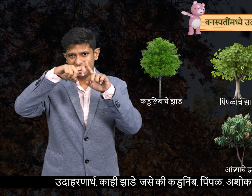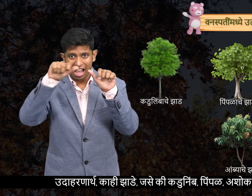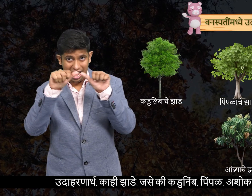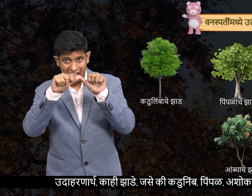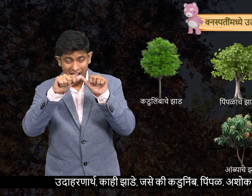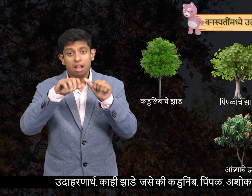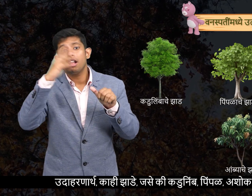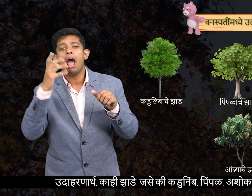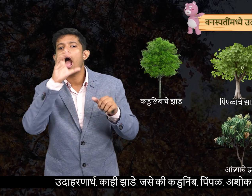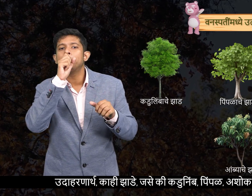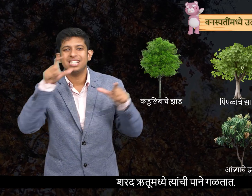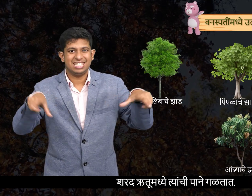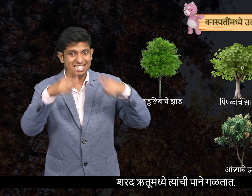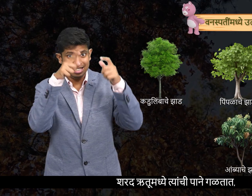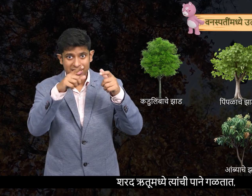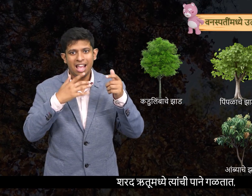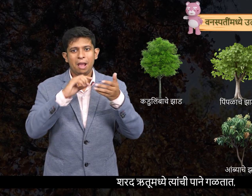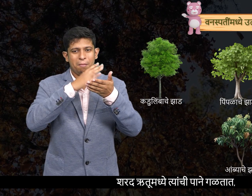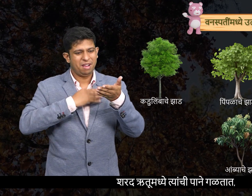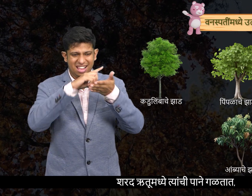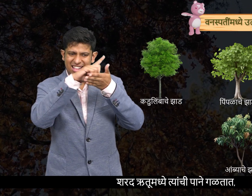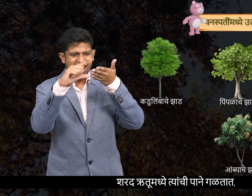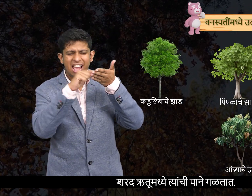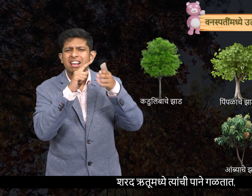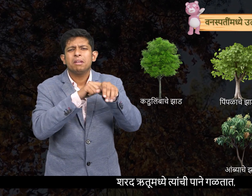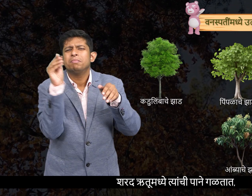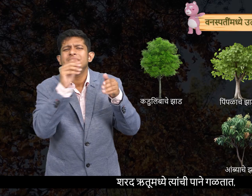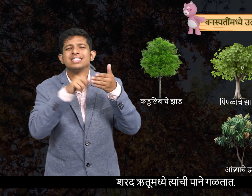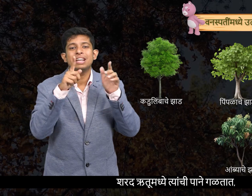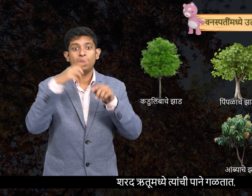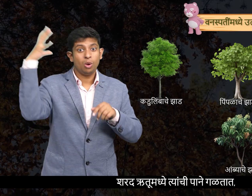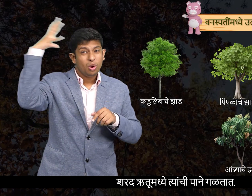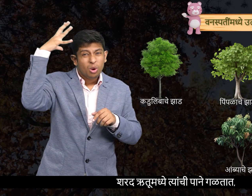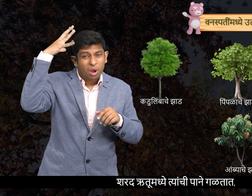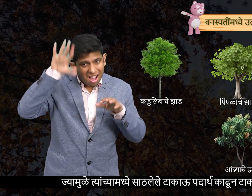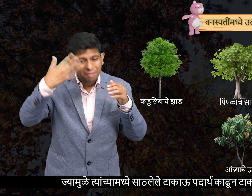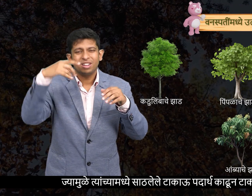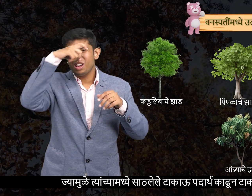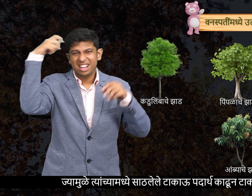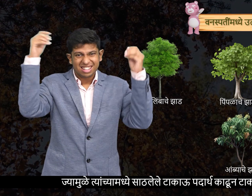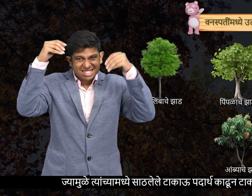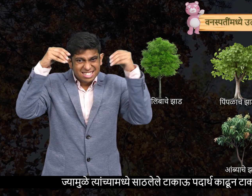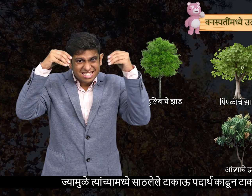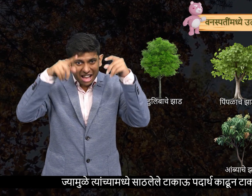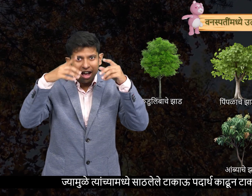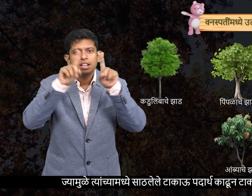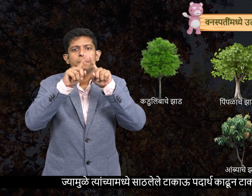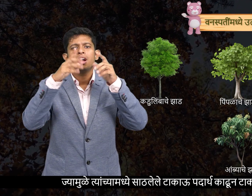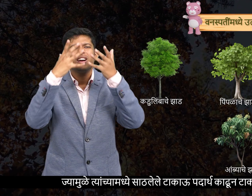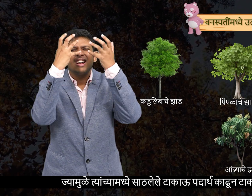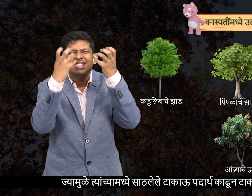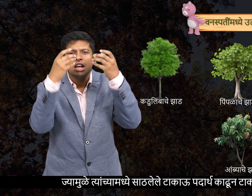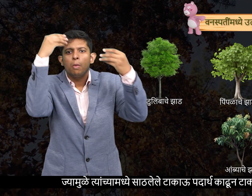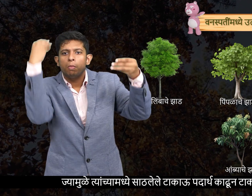अशोक आणि आंबा शरद ऋतूमध्ये त्यांची पाने गळतात, ज्यामुळे